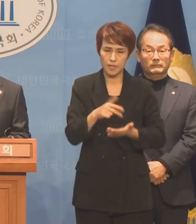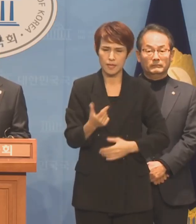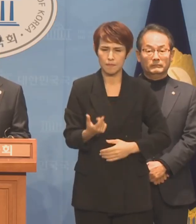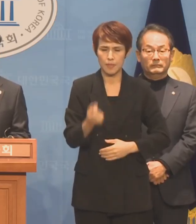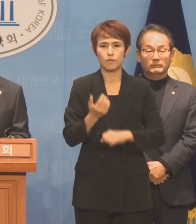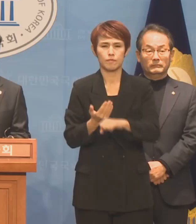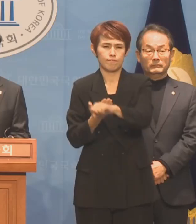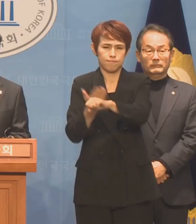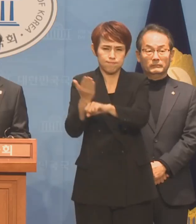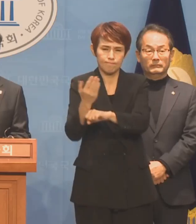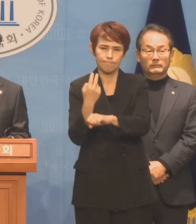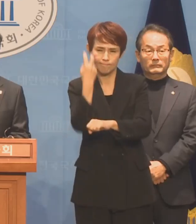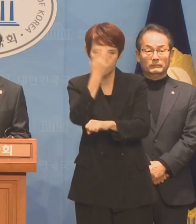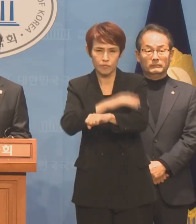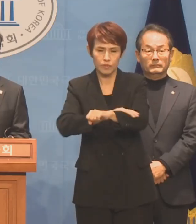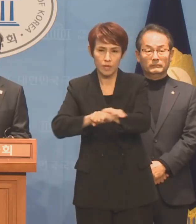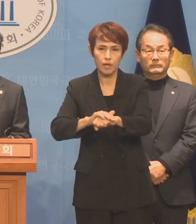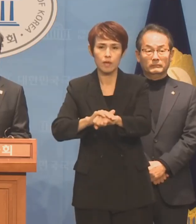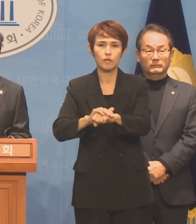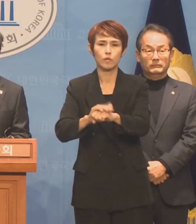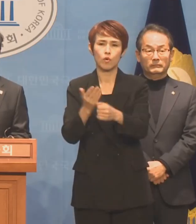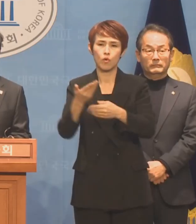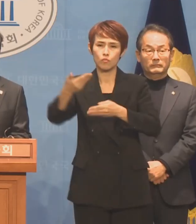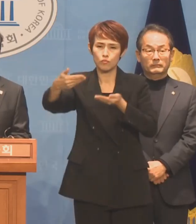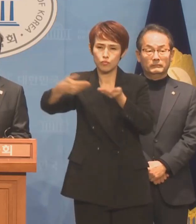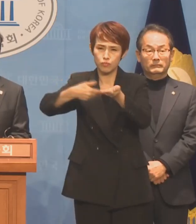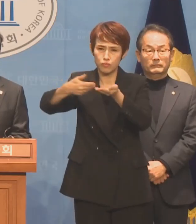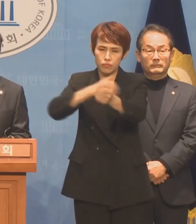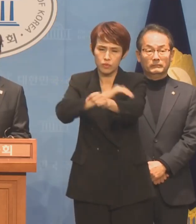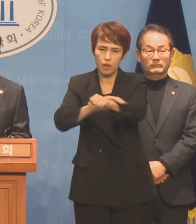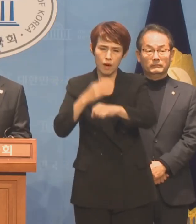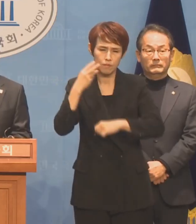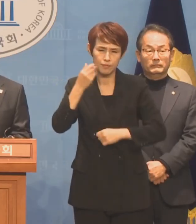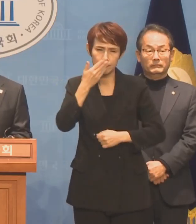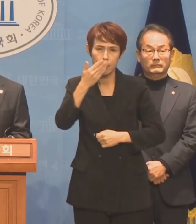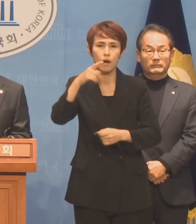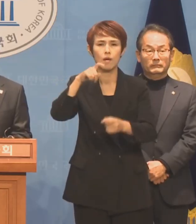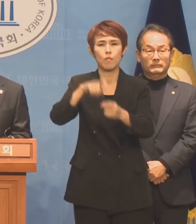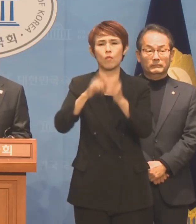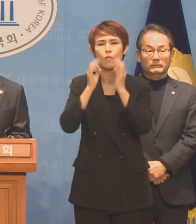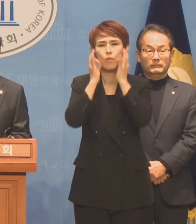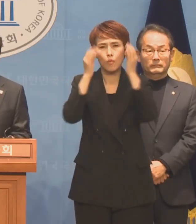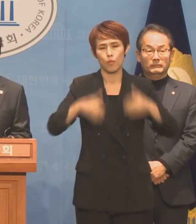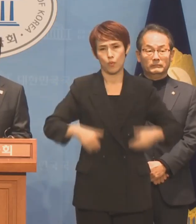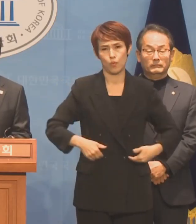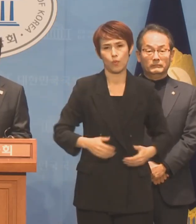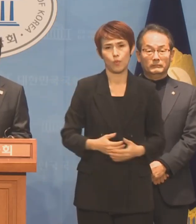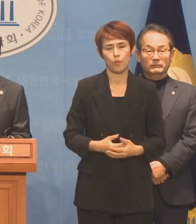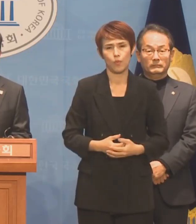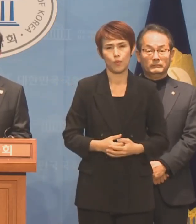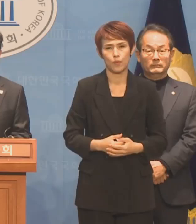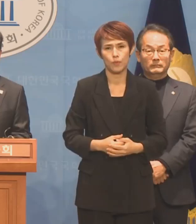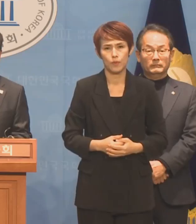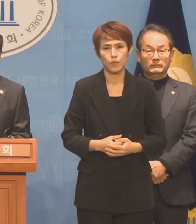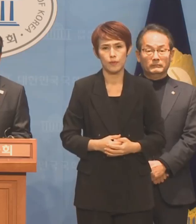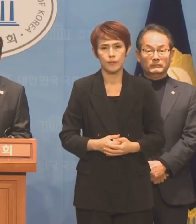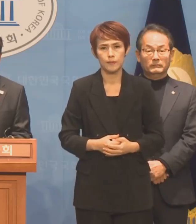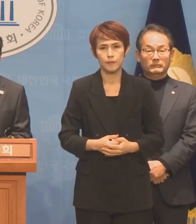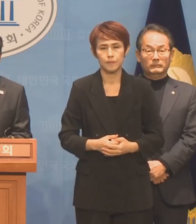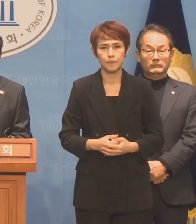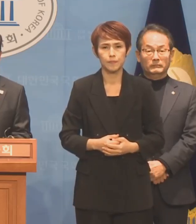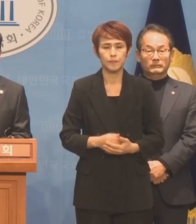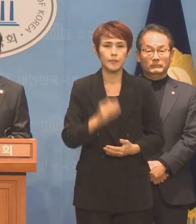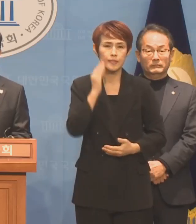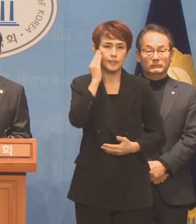지키고 무역을 지키고 우리의 통상을 지켜내야 합니다. 대미 흑자